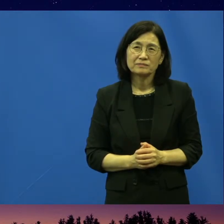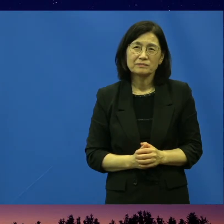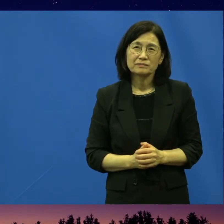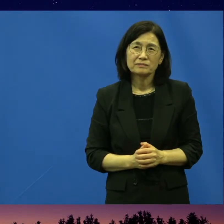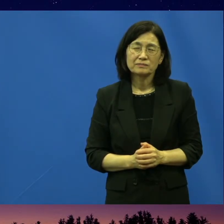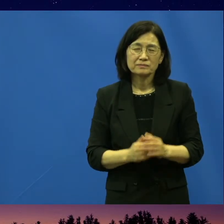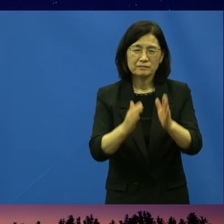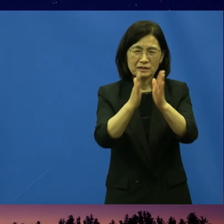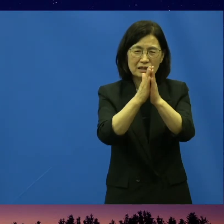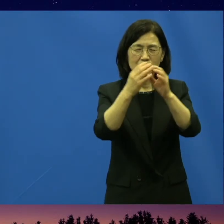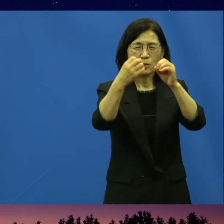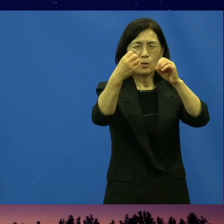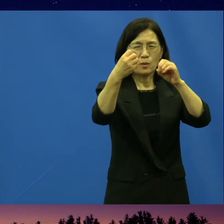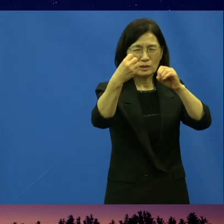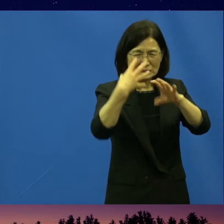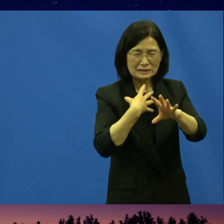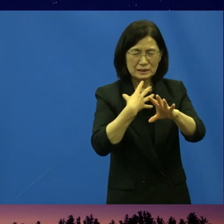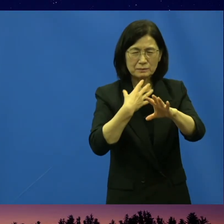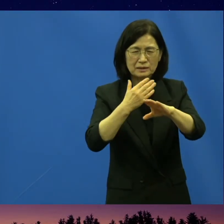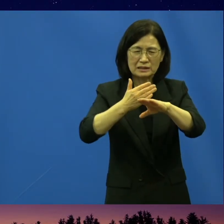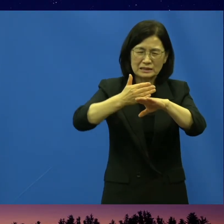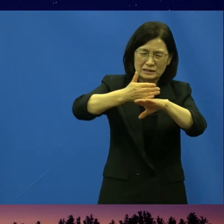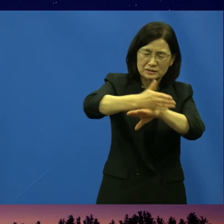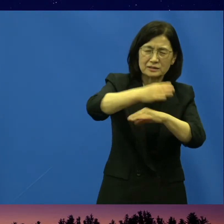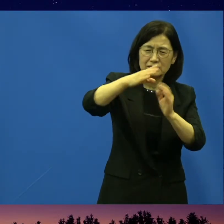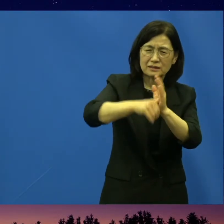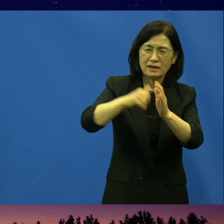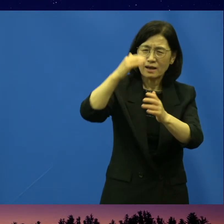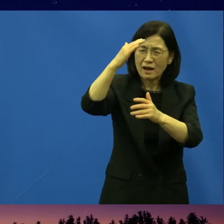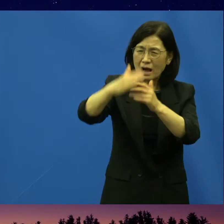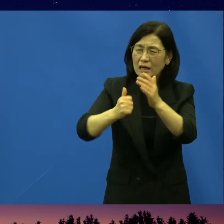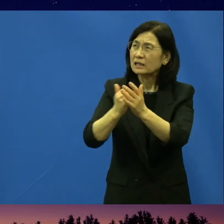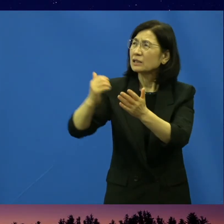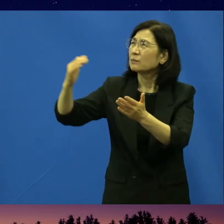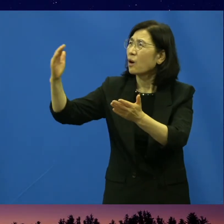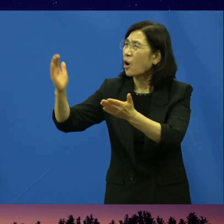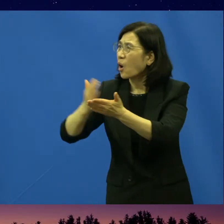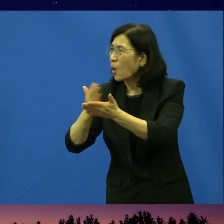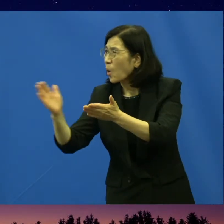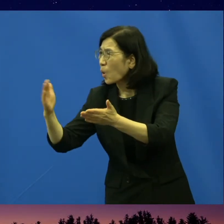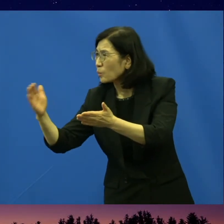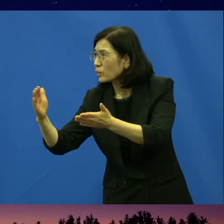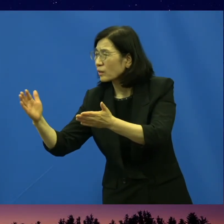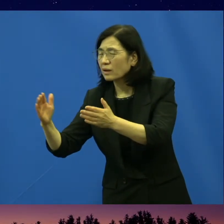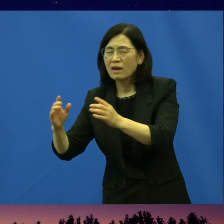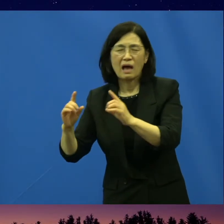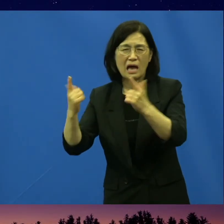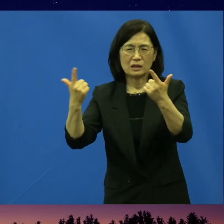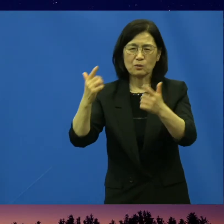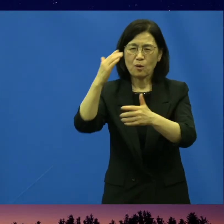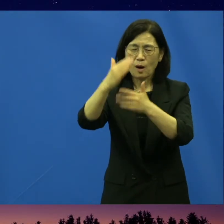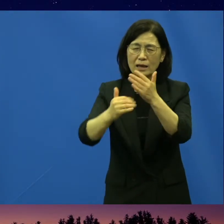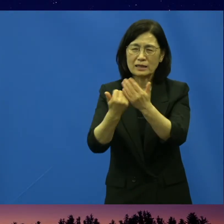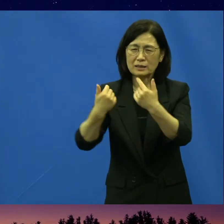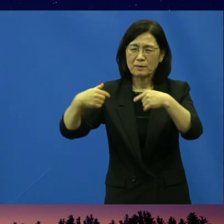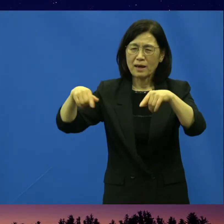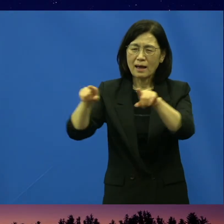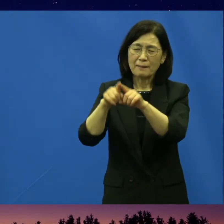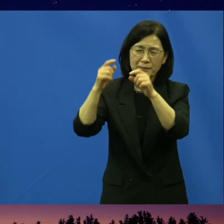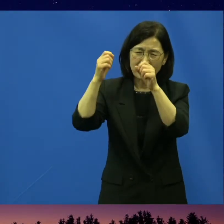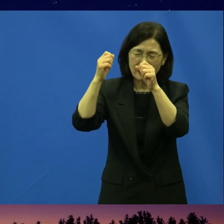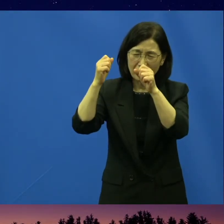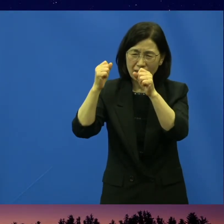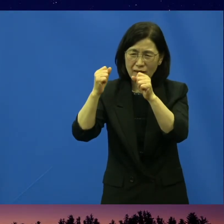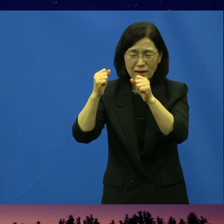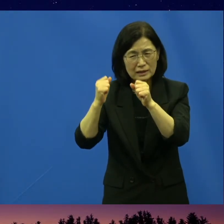기도의 응답이 늦어질 때 하나님이 안 계시는 게 아니에요. 하나님 나와 함께 하시지 않는 게 아니에요. 우리가